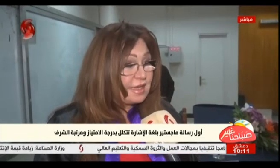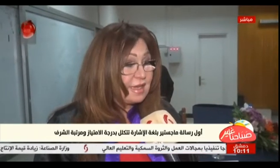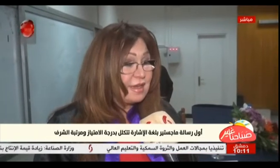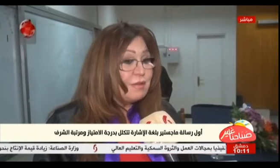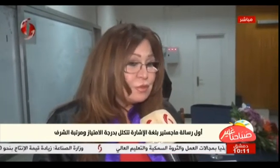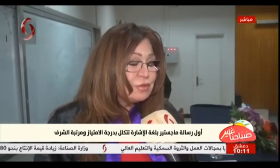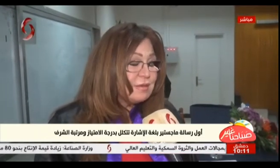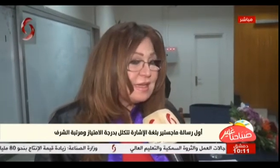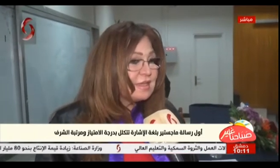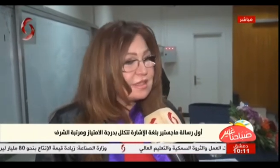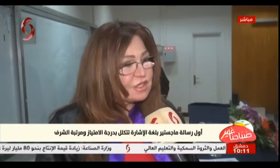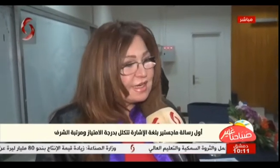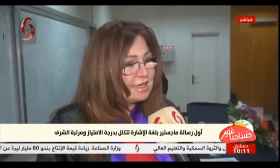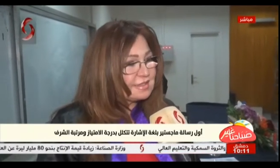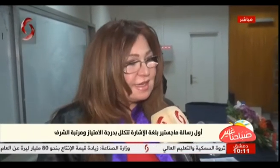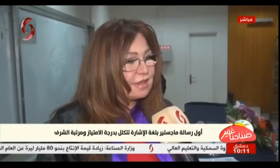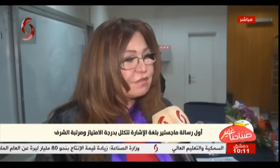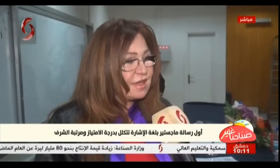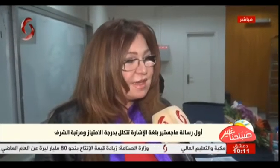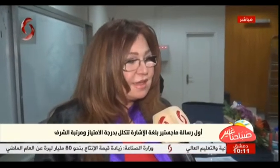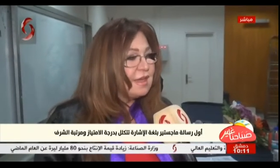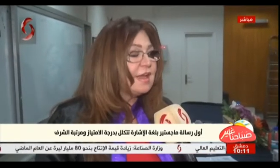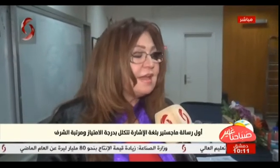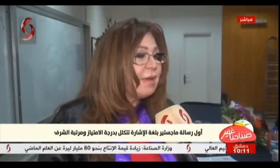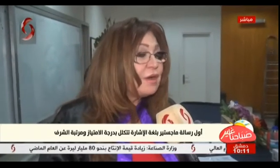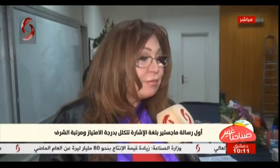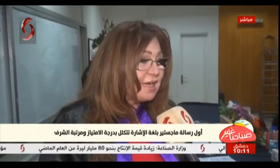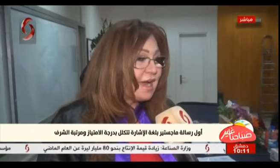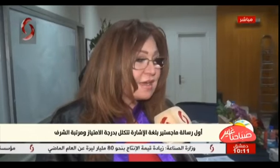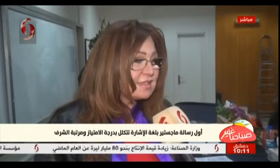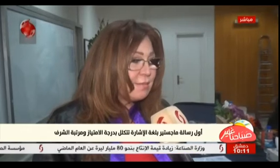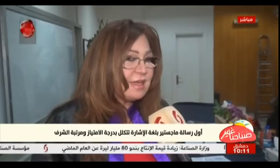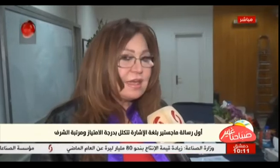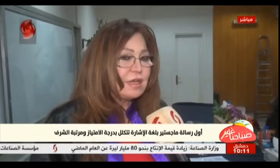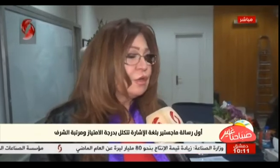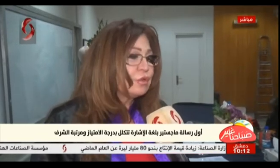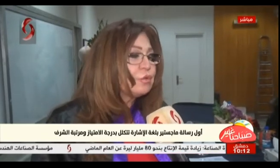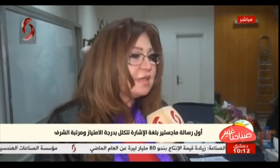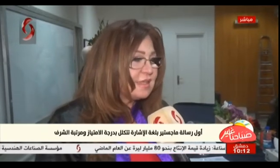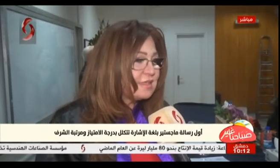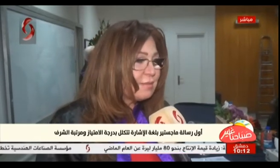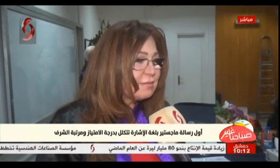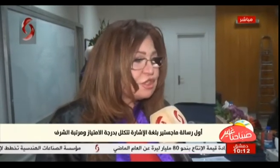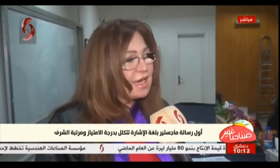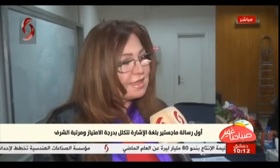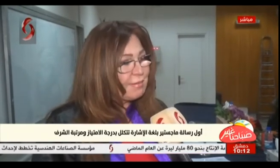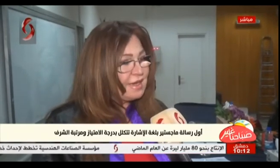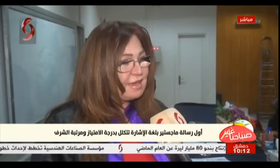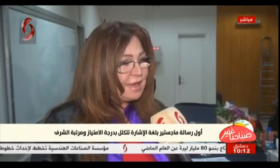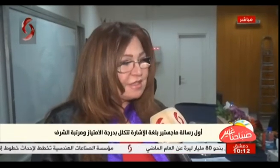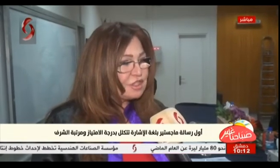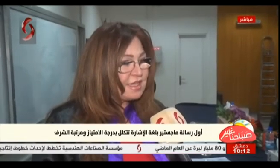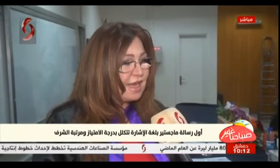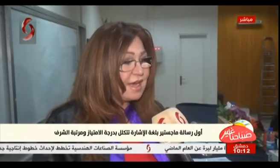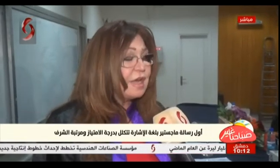بالمجتمع وهي موجودة بيناتنا، شريحة الأطفال اللي بيعانوا من إعاقة سمعية، وضرورة اهتمام الجهات